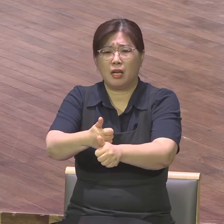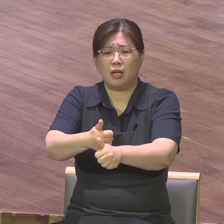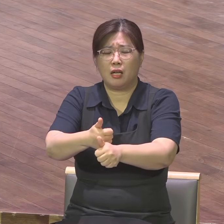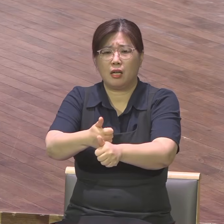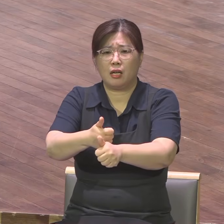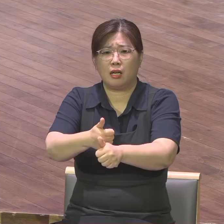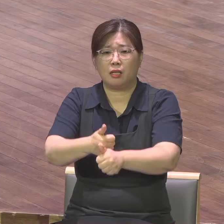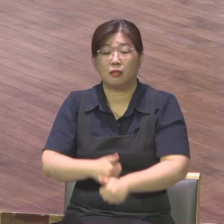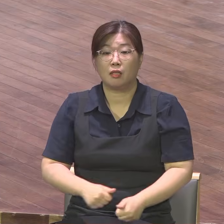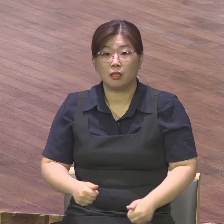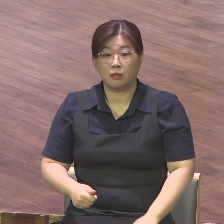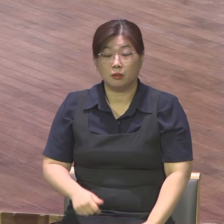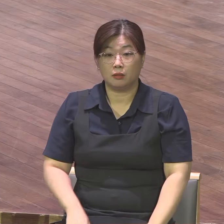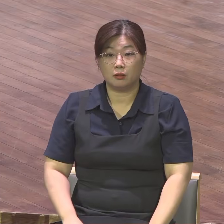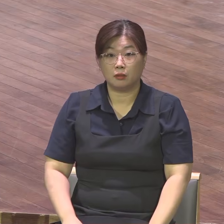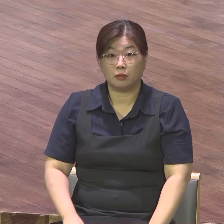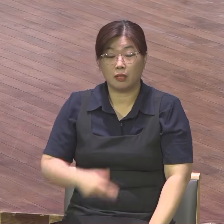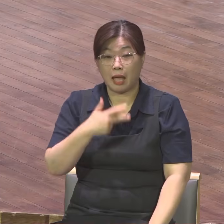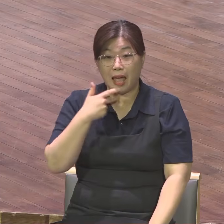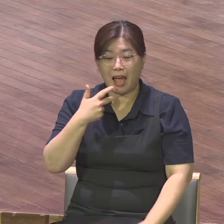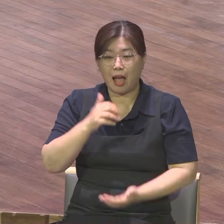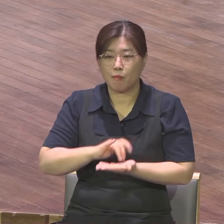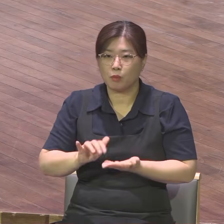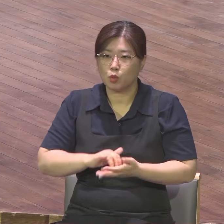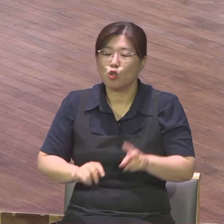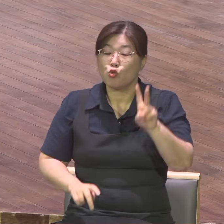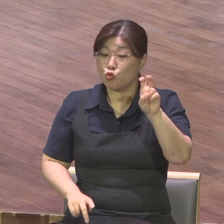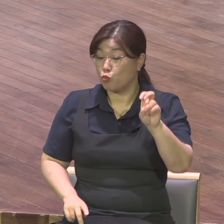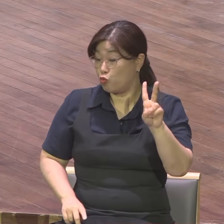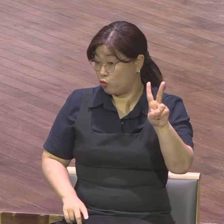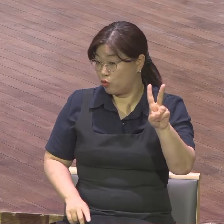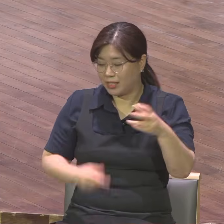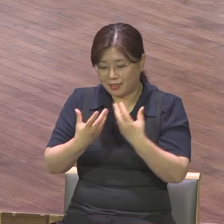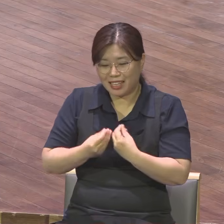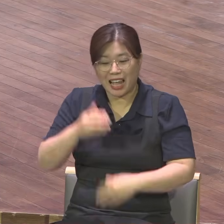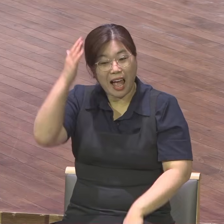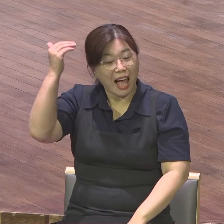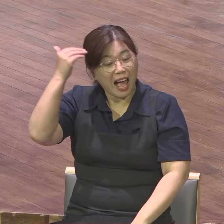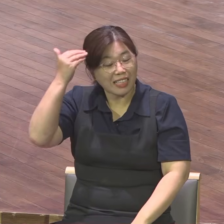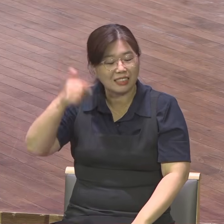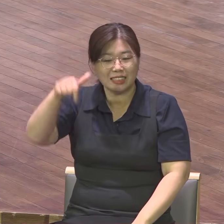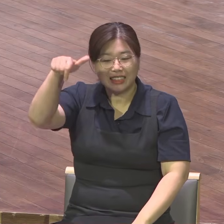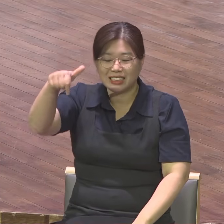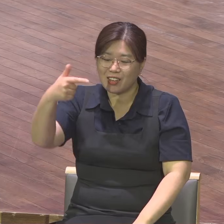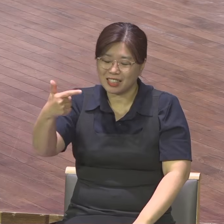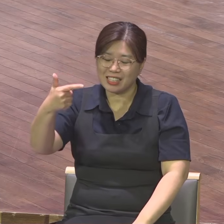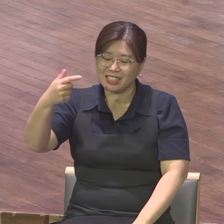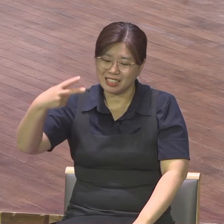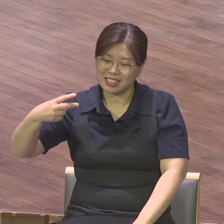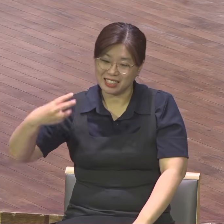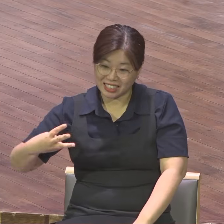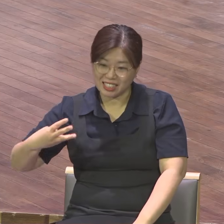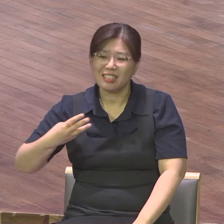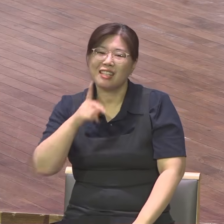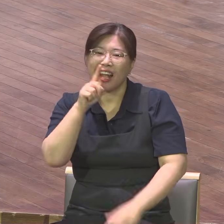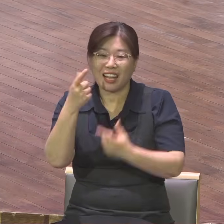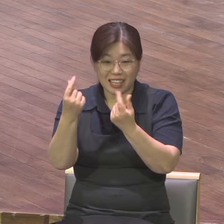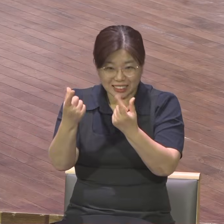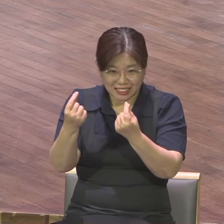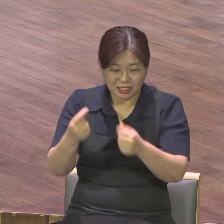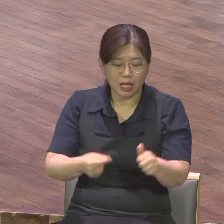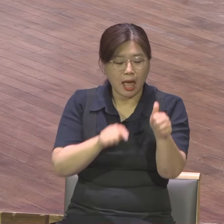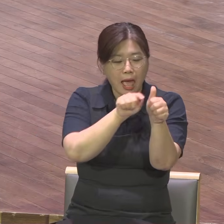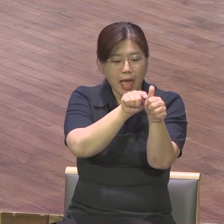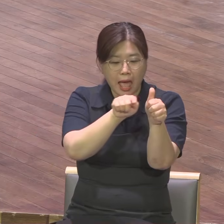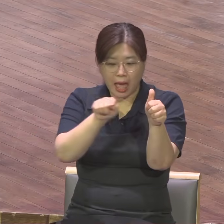22자예요. 22자, 우리나라 기억력 뒷거리열 ABCD처럼 이 알파벳이 22자인데 각 절이